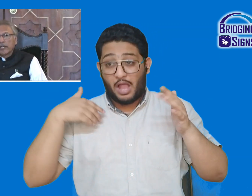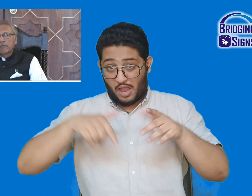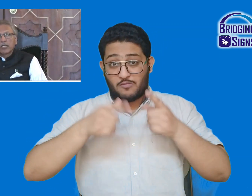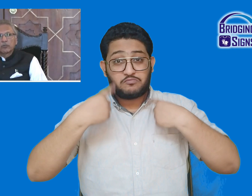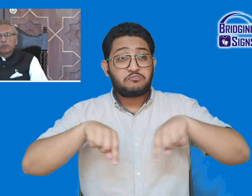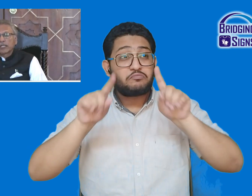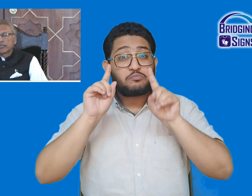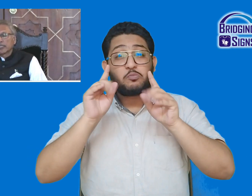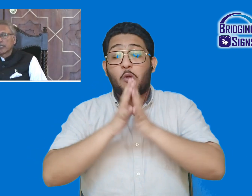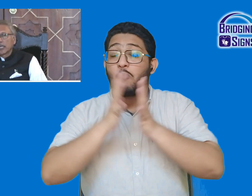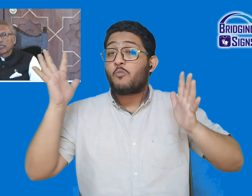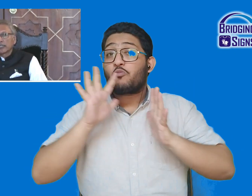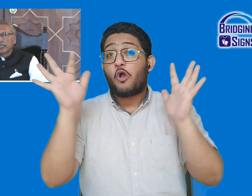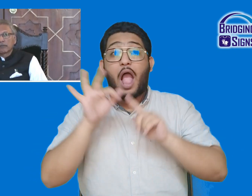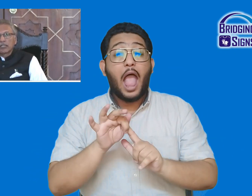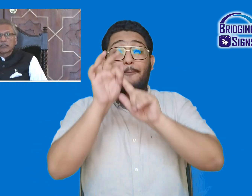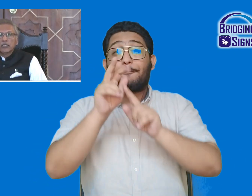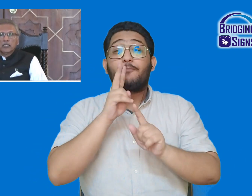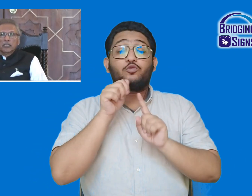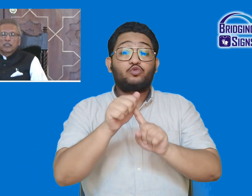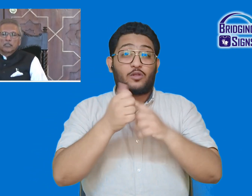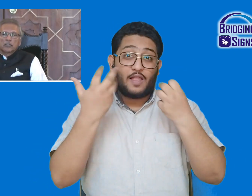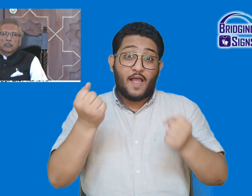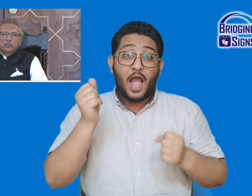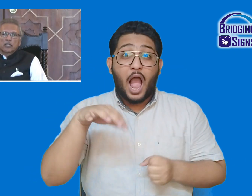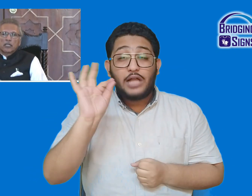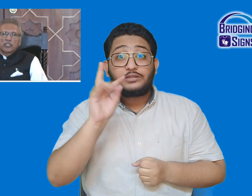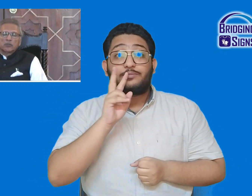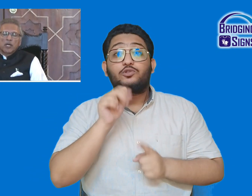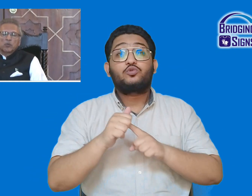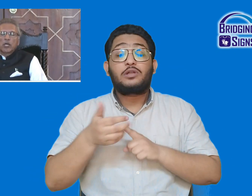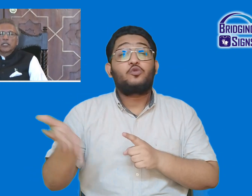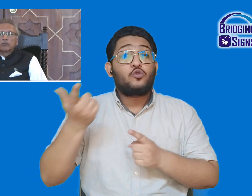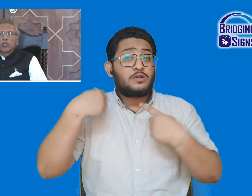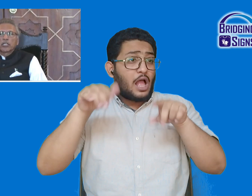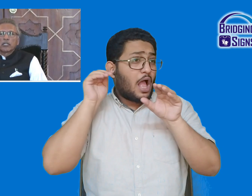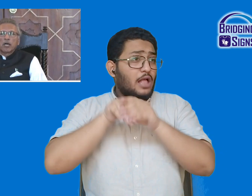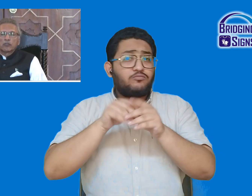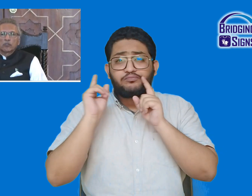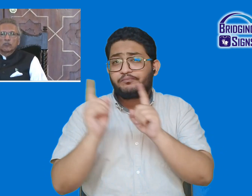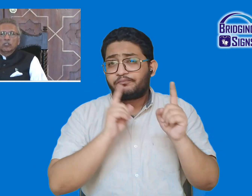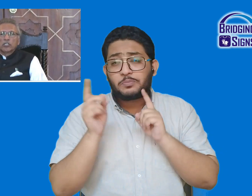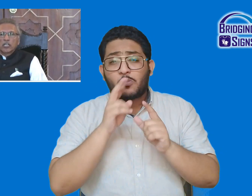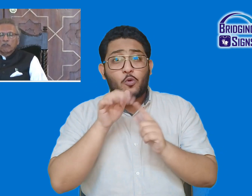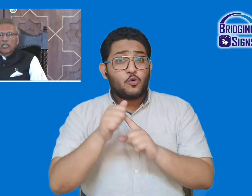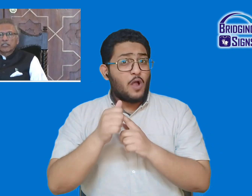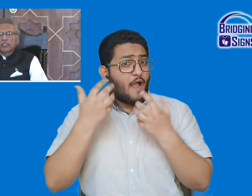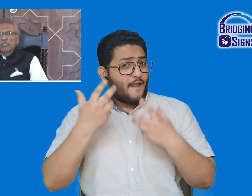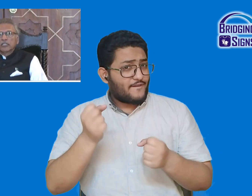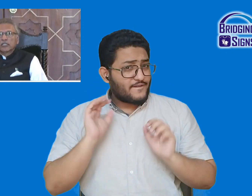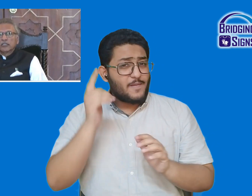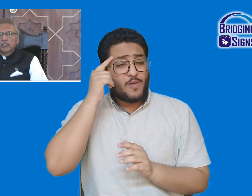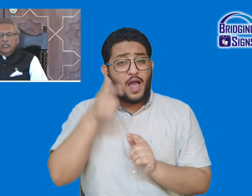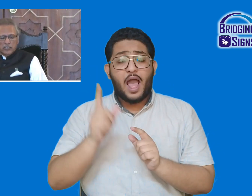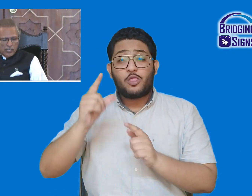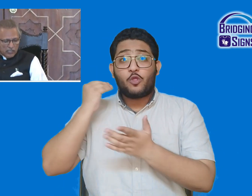بڑی اہم بات ہوئی پاکستان کی تاریخ کے اعتبار سے کہ اتنا اجماع ہوا ان بہت ساری باتوں کے حوالے سے